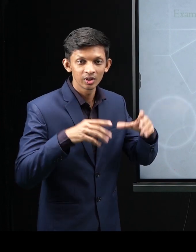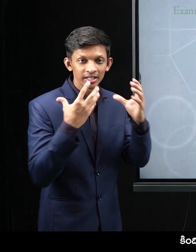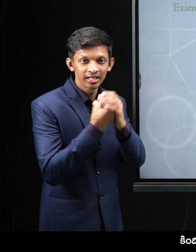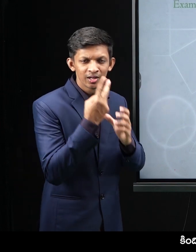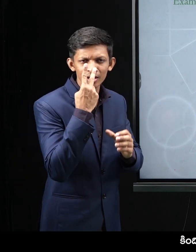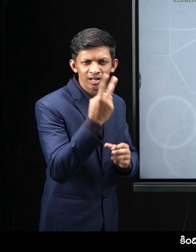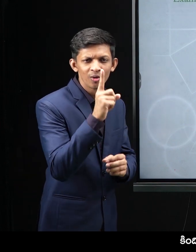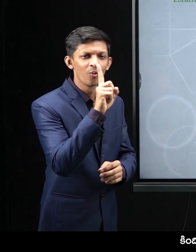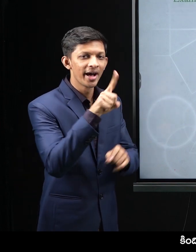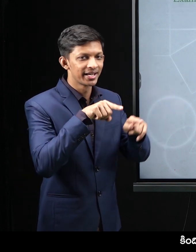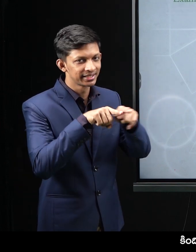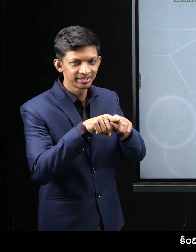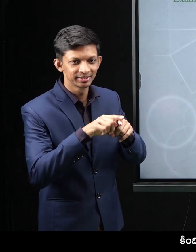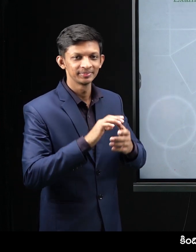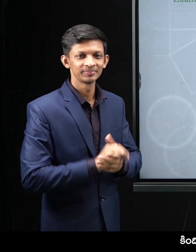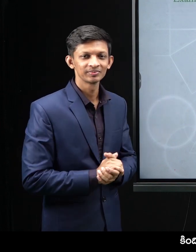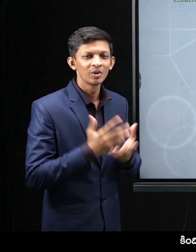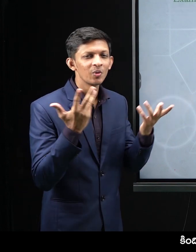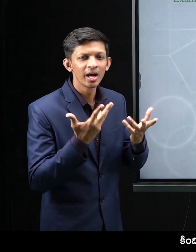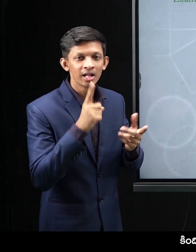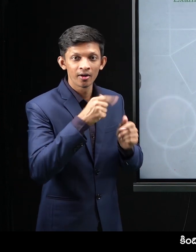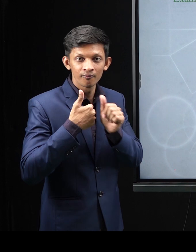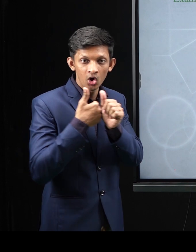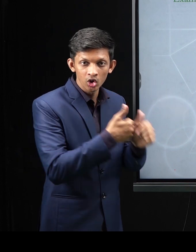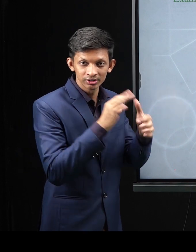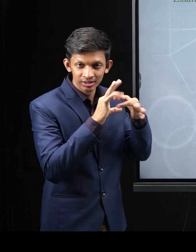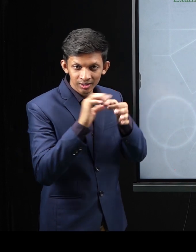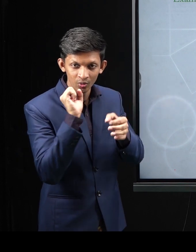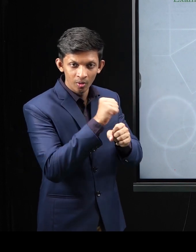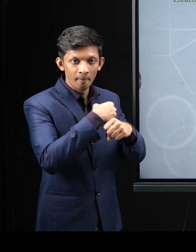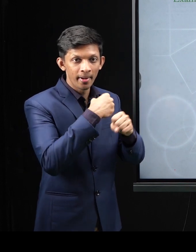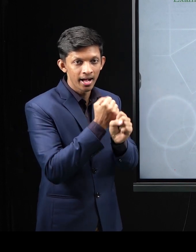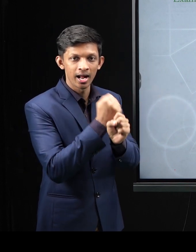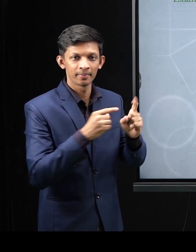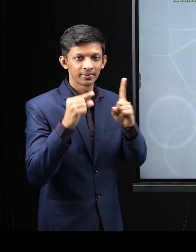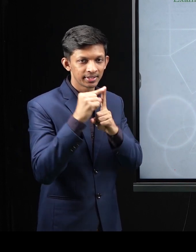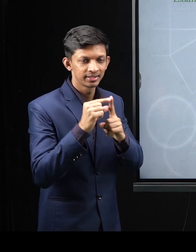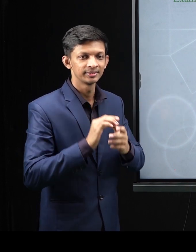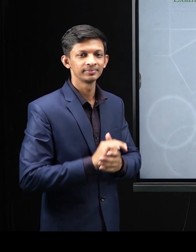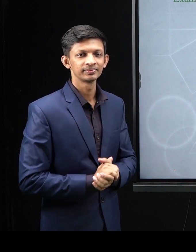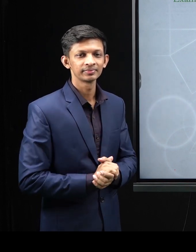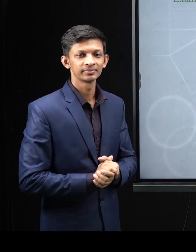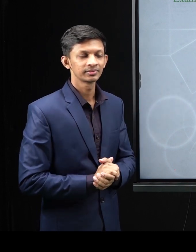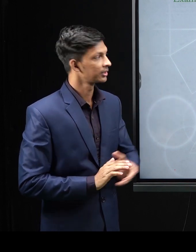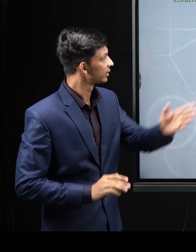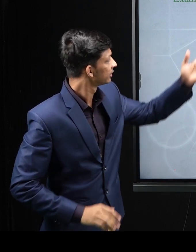క్రింది వాటిలో జామితీయ పురోగతిని ఏర్పరుస్తుంది. 1, 7, 14, 21, 28 అండ్ సో